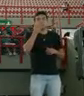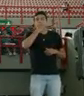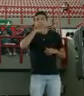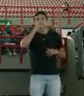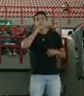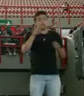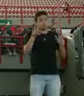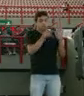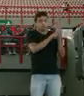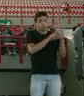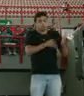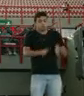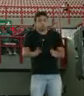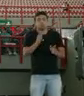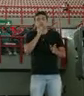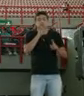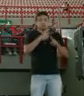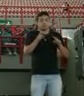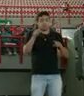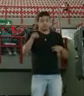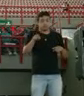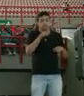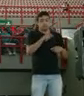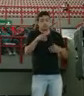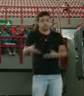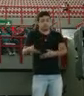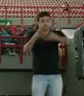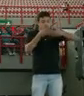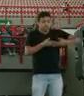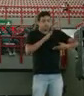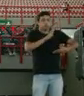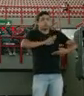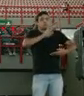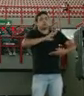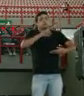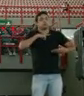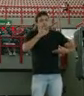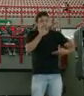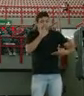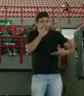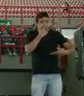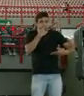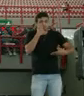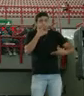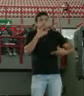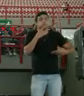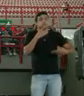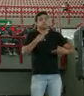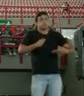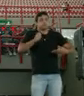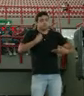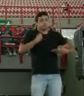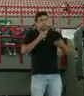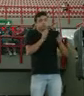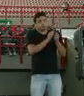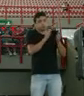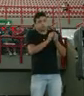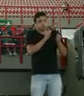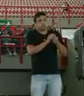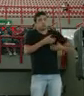criança, mas se ela cuidar da criança com muita proximidade, viver com a criança, com